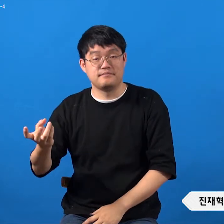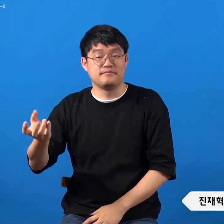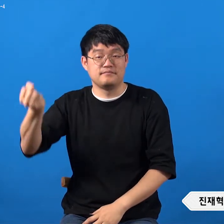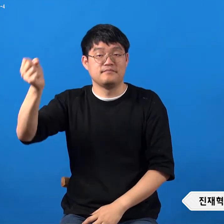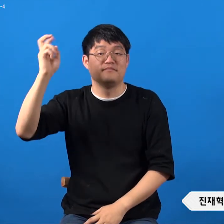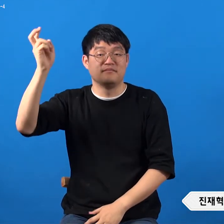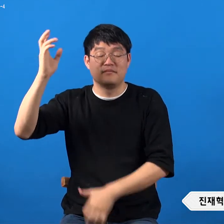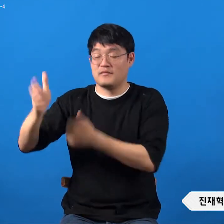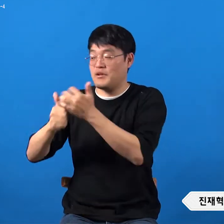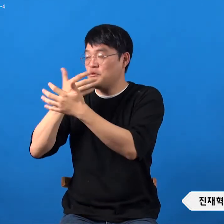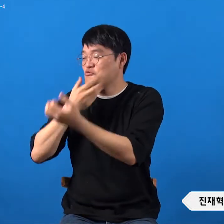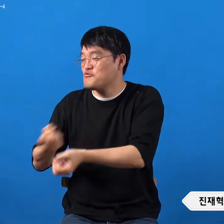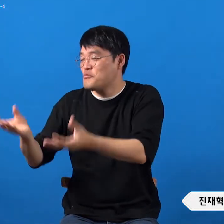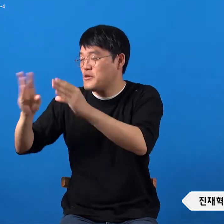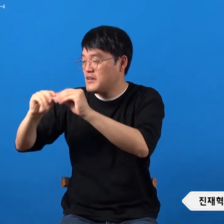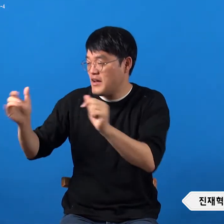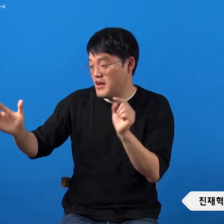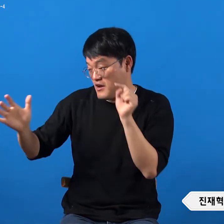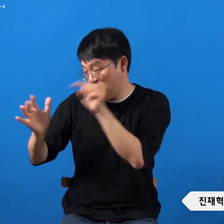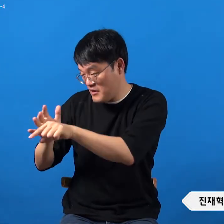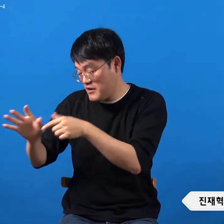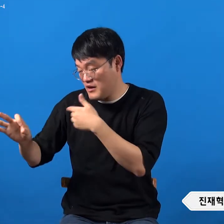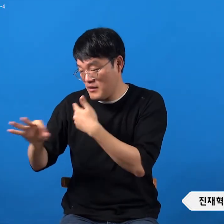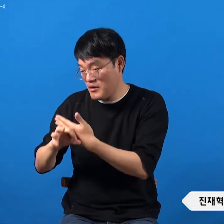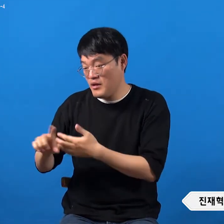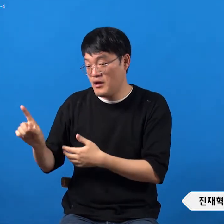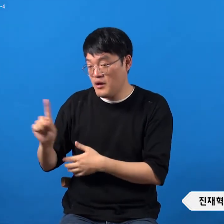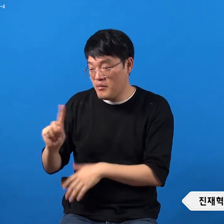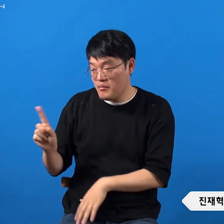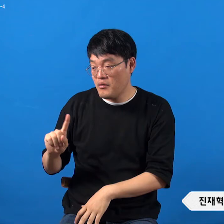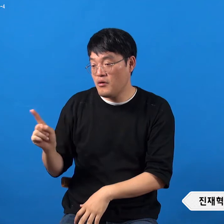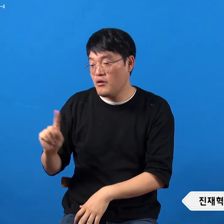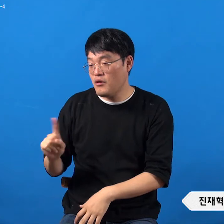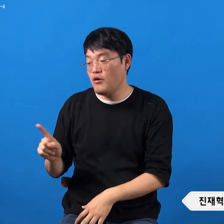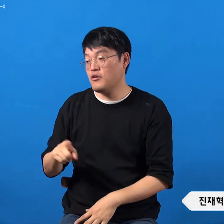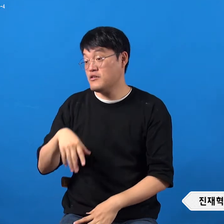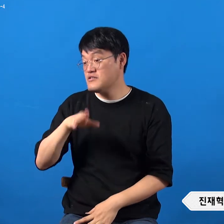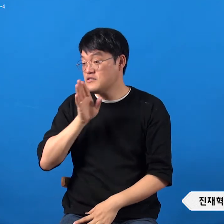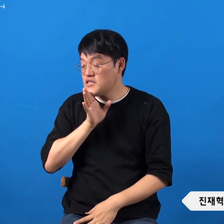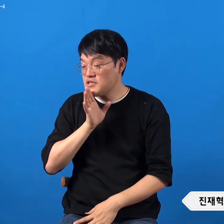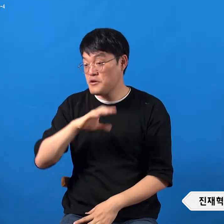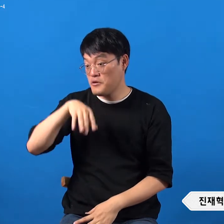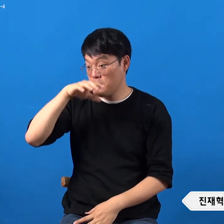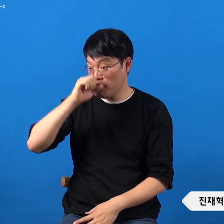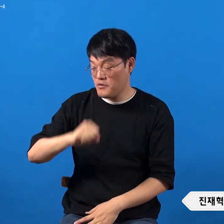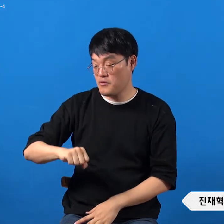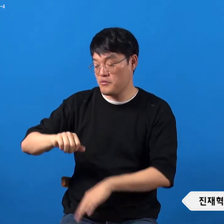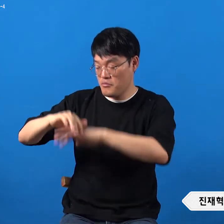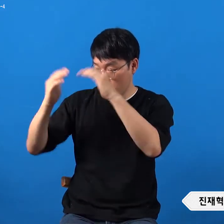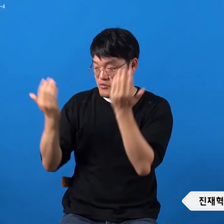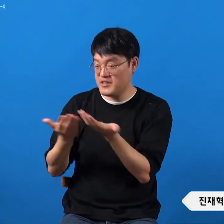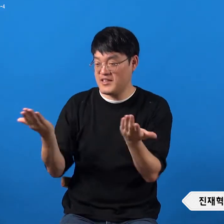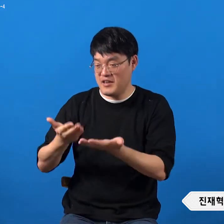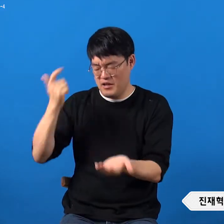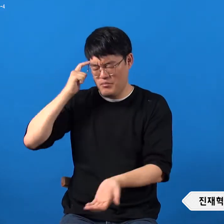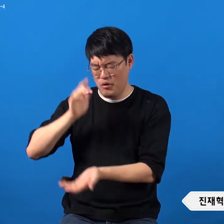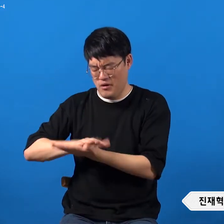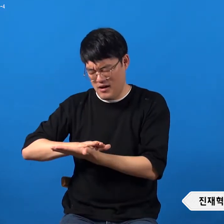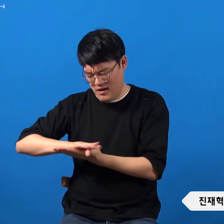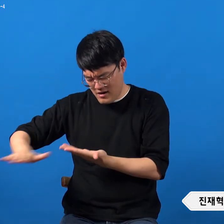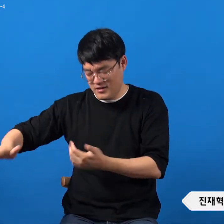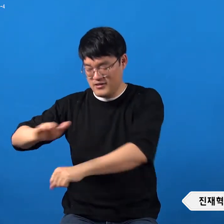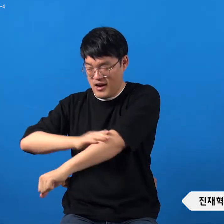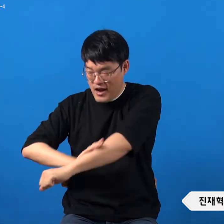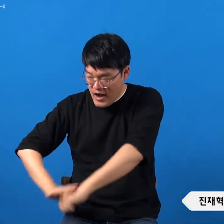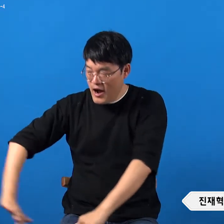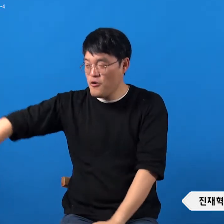하나님이 말씀하신 축복의 땅에만 들어가면 장미꽃을 뿌려놓은 탄탄대로처럼 모든 일이 다 순탄하게